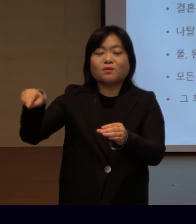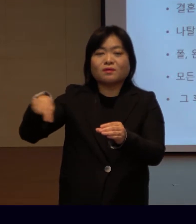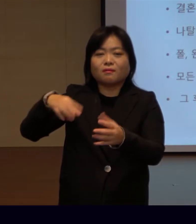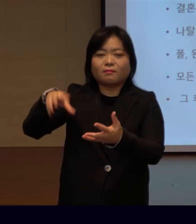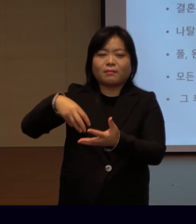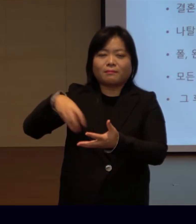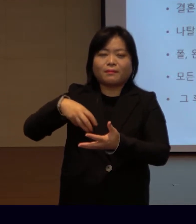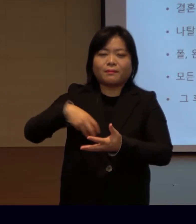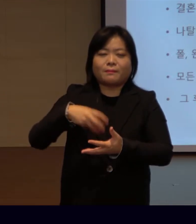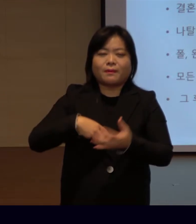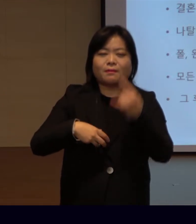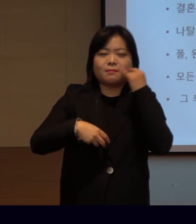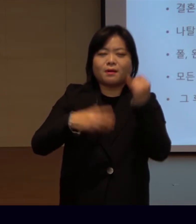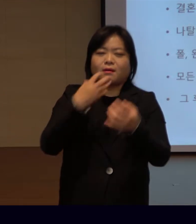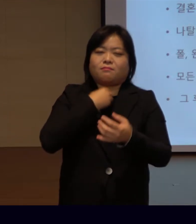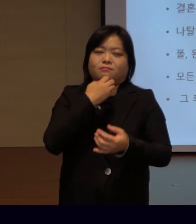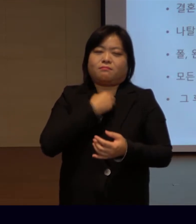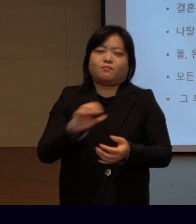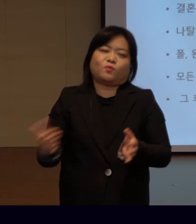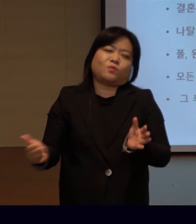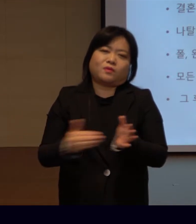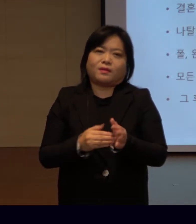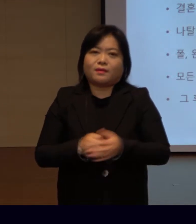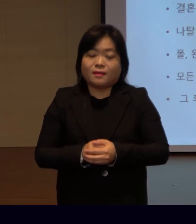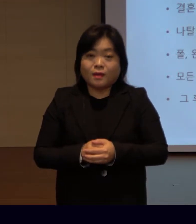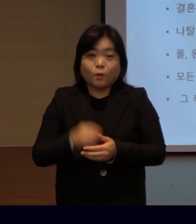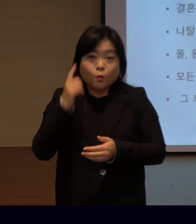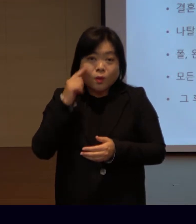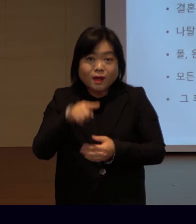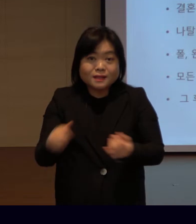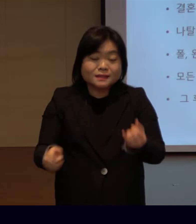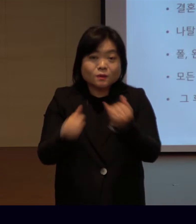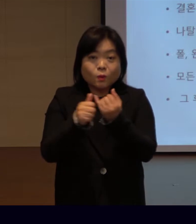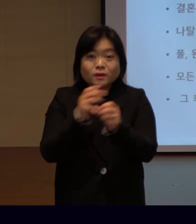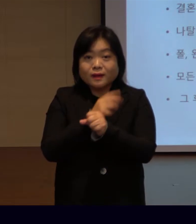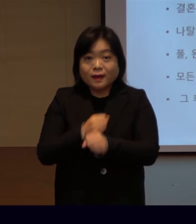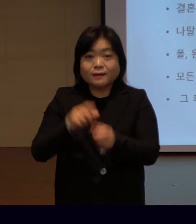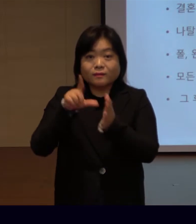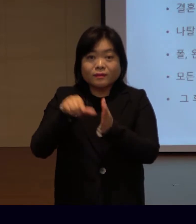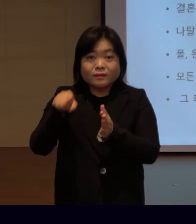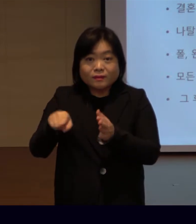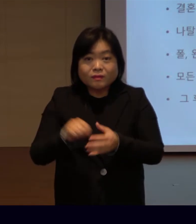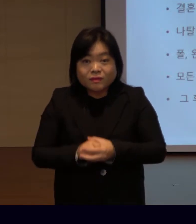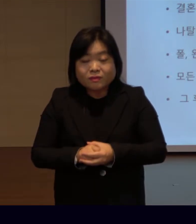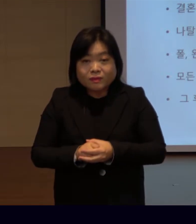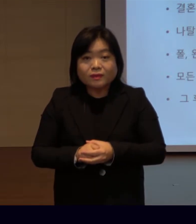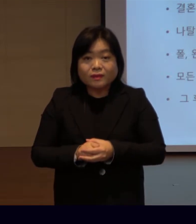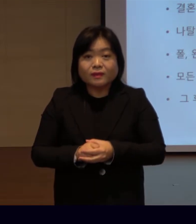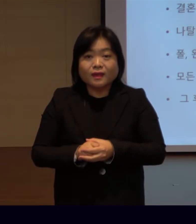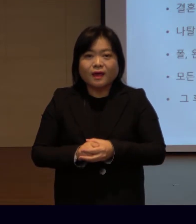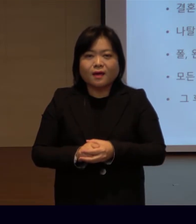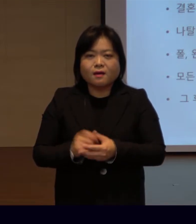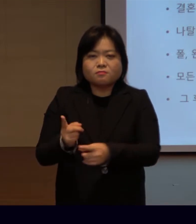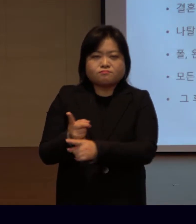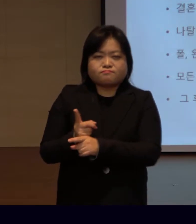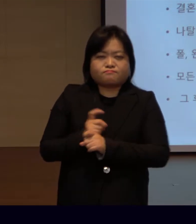이렇게 다 한 겁니다. 이게 왜 그랬냐면은 그 결혼 계약 당시에 한 것에 대해서 앙심을